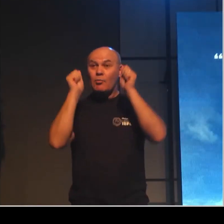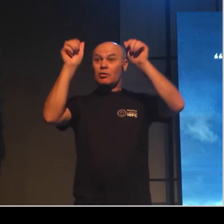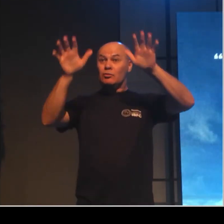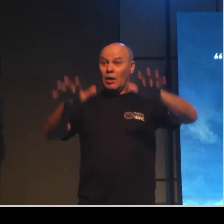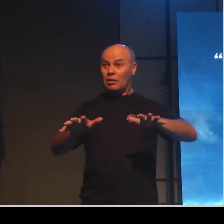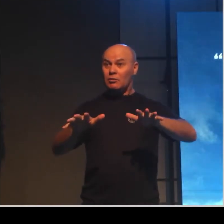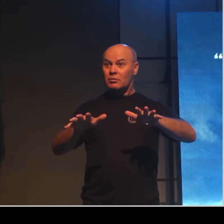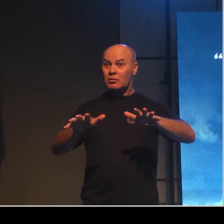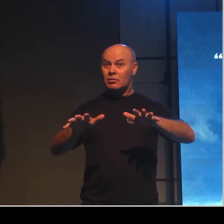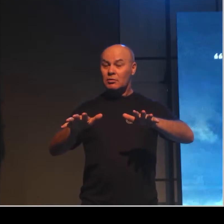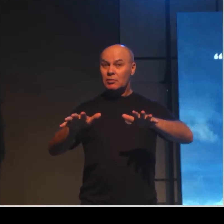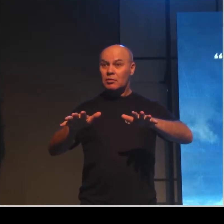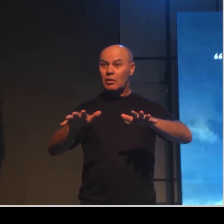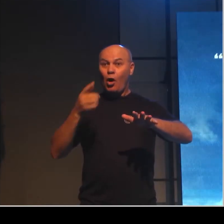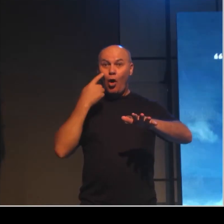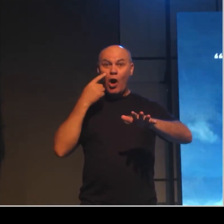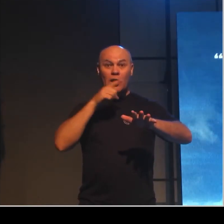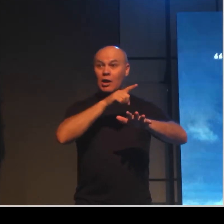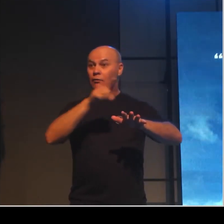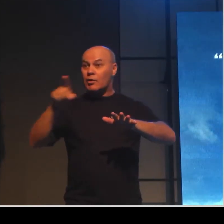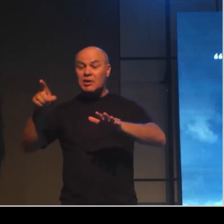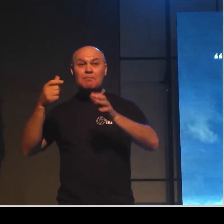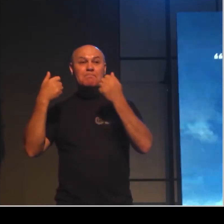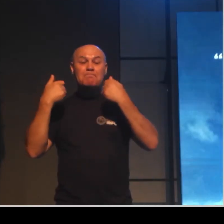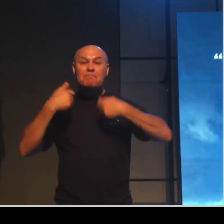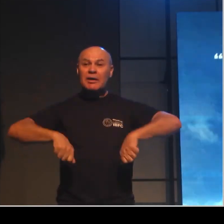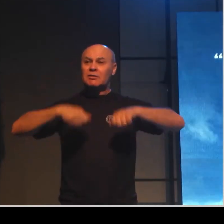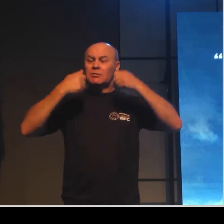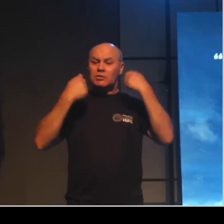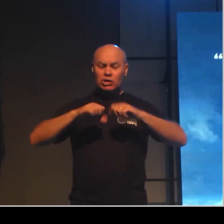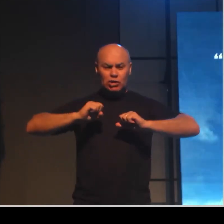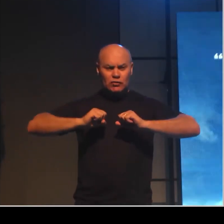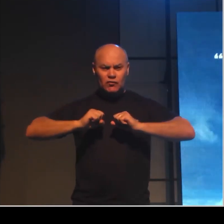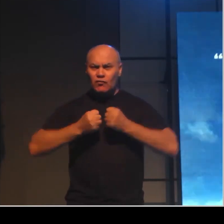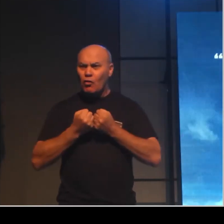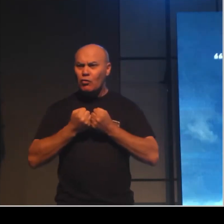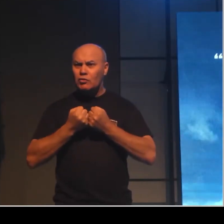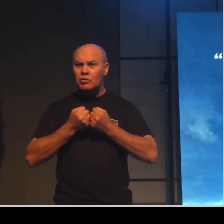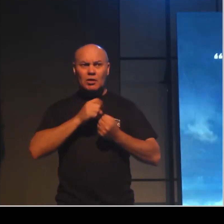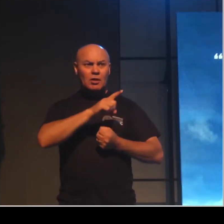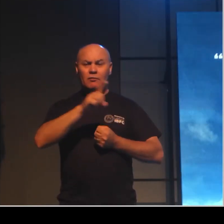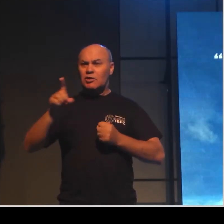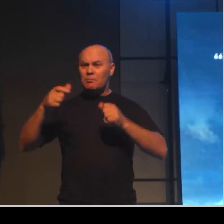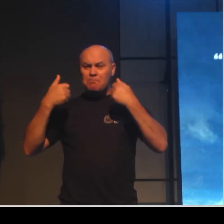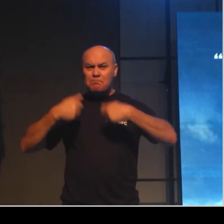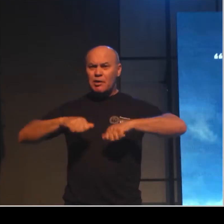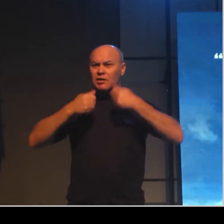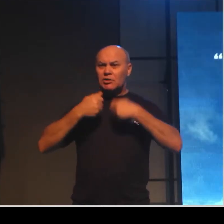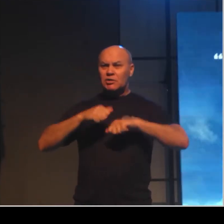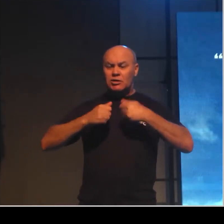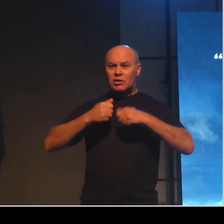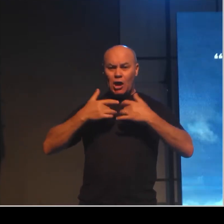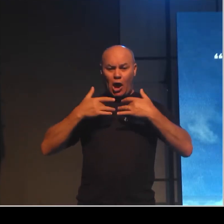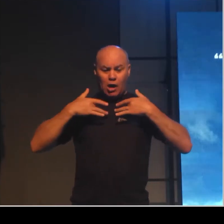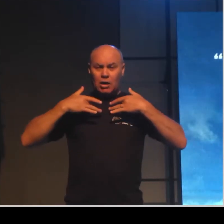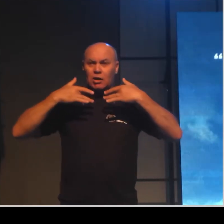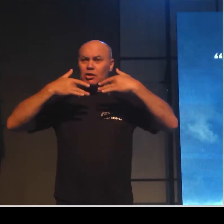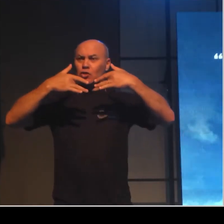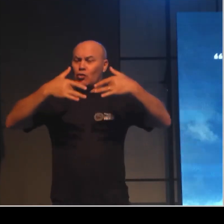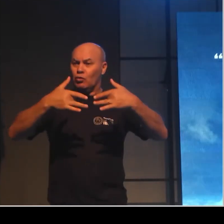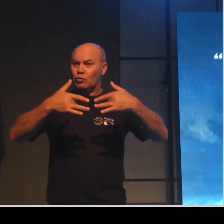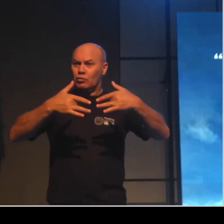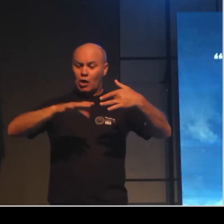Você precisa se posicionar, você precisa reagir, você precisa ter atitudes que